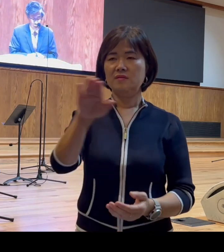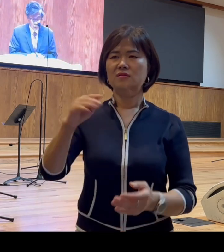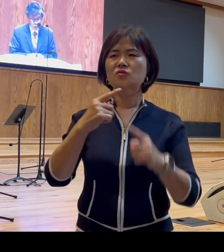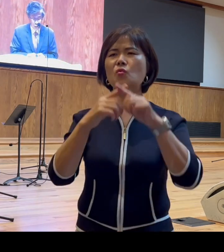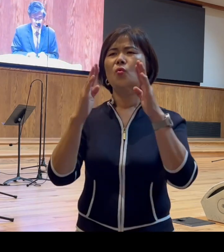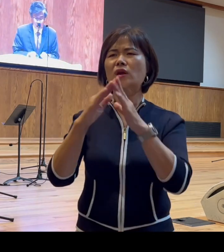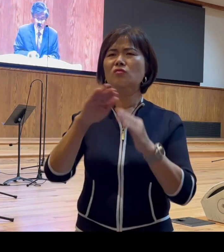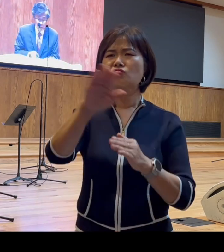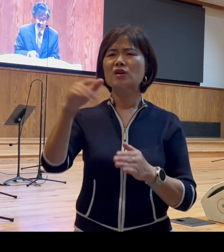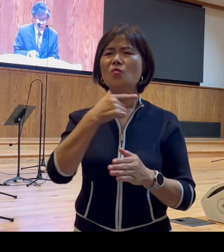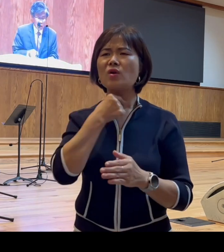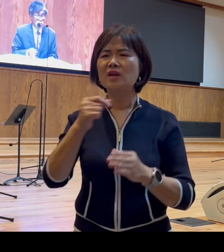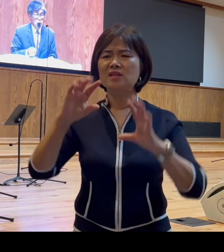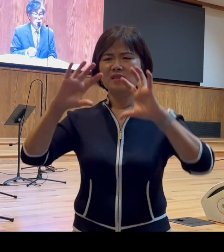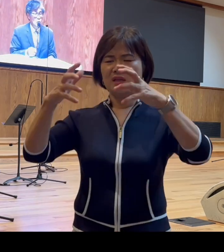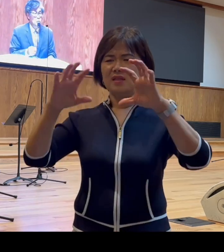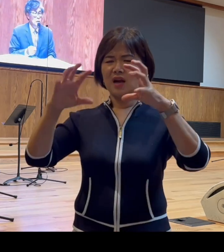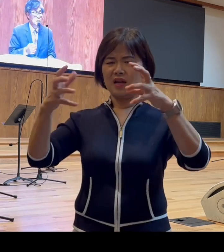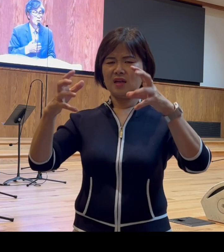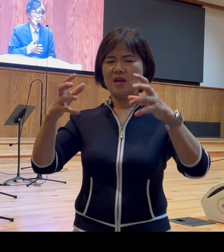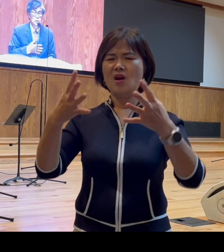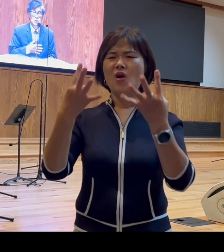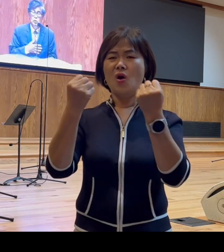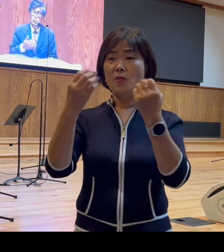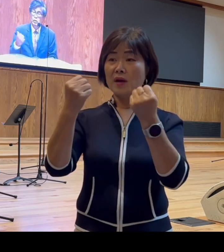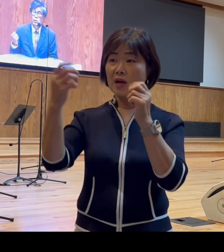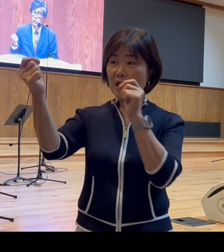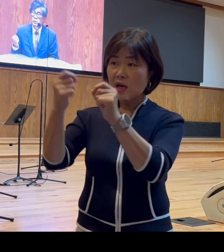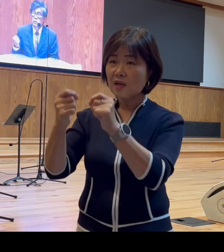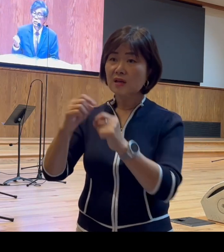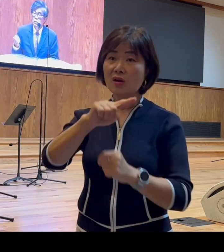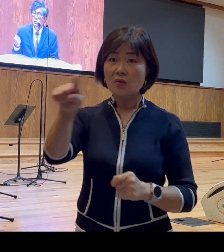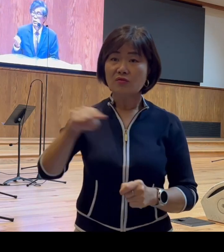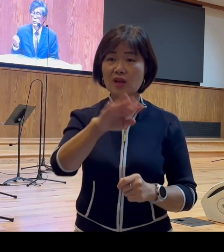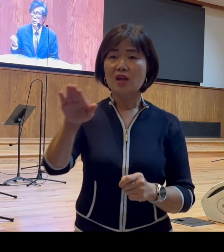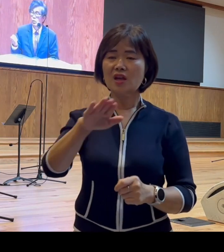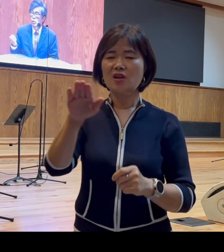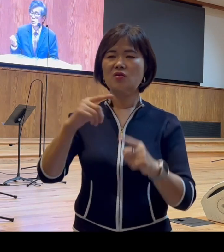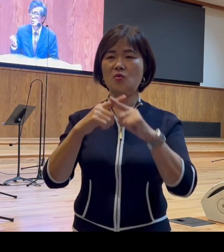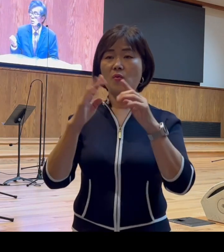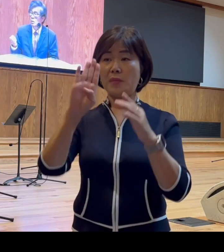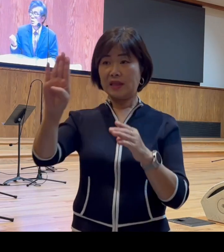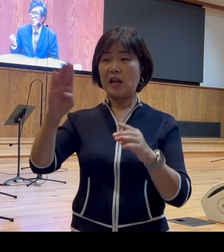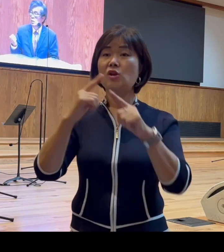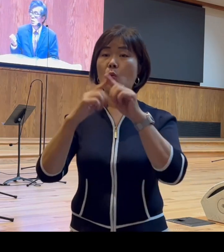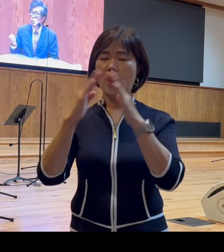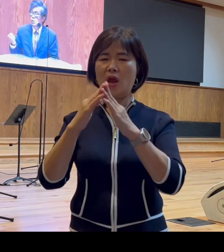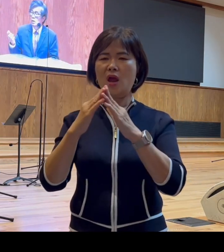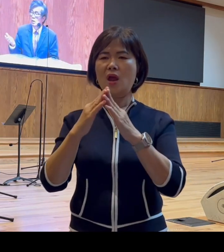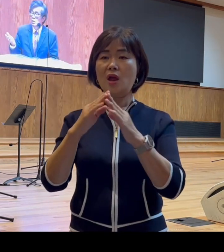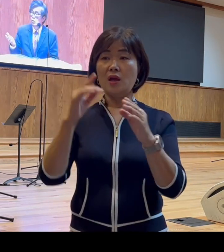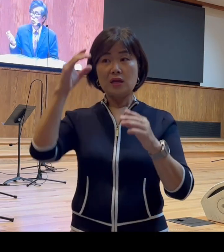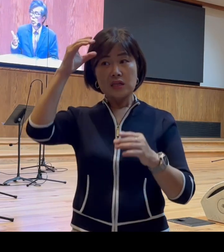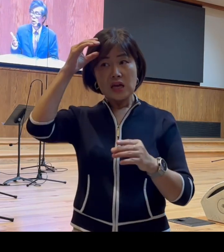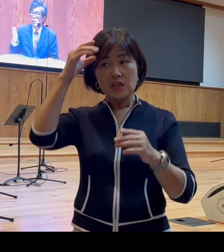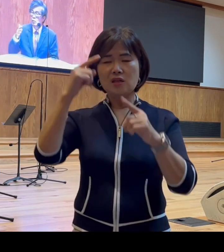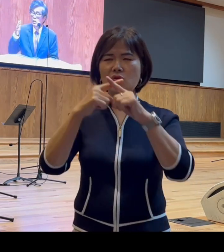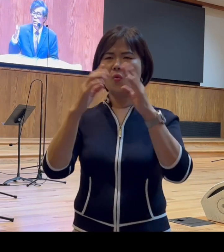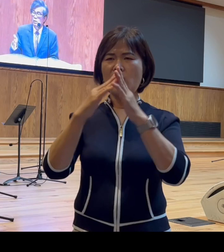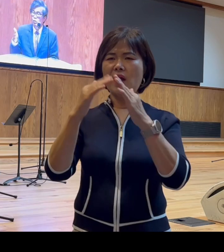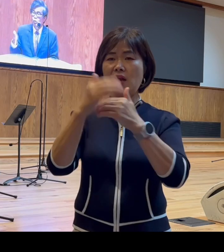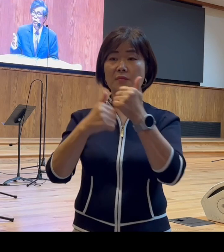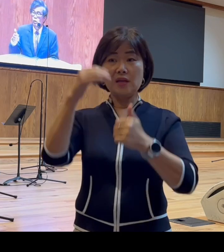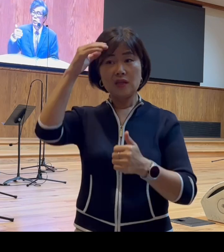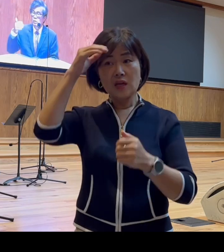여러분, 교회는 우리가 바라는 세상에 얼마나 근접해 있어요. 여러분의 교회는, 베델교회는 여러분이 기대하시는 교회,